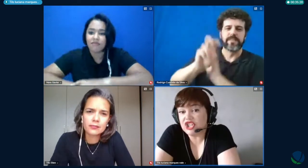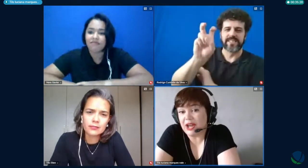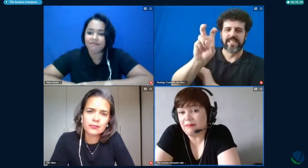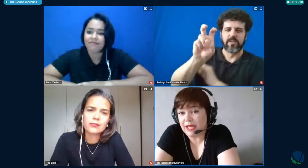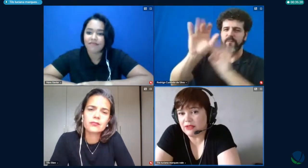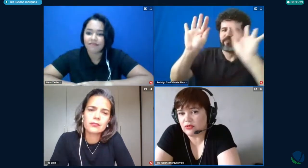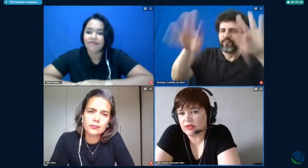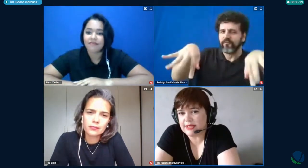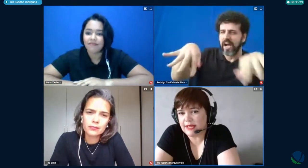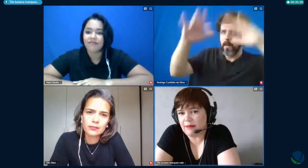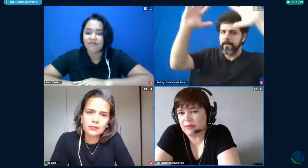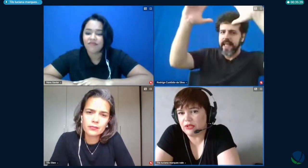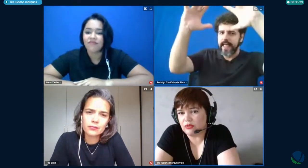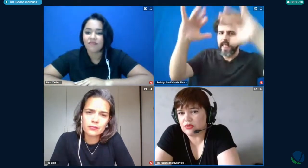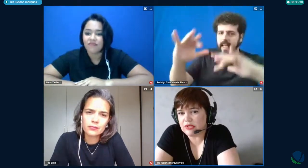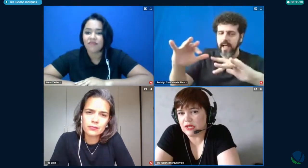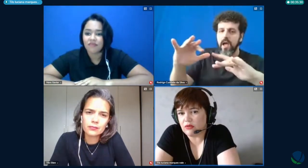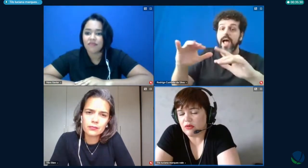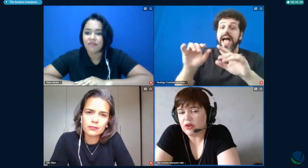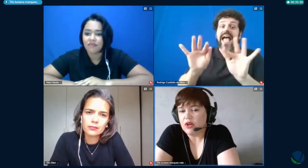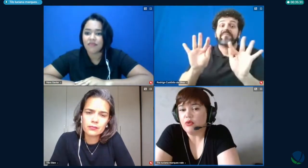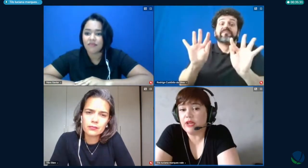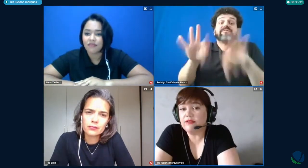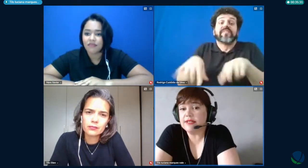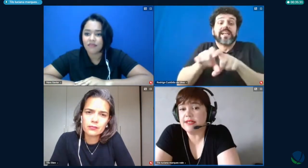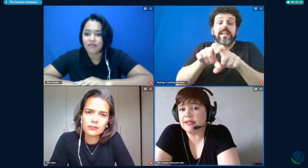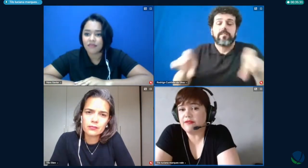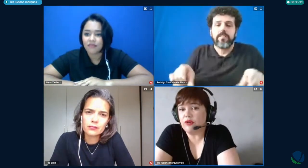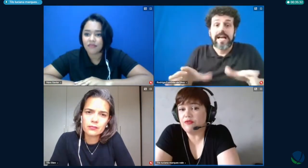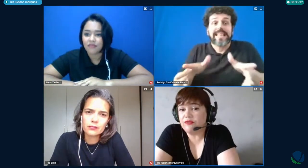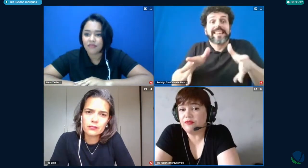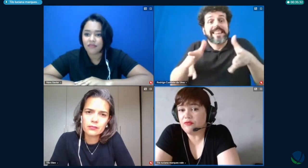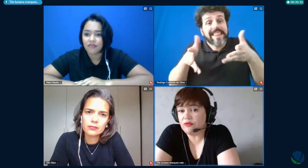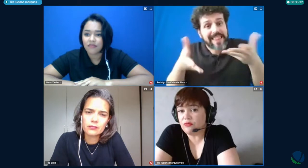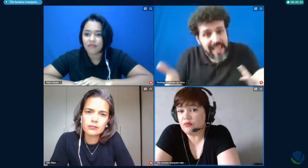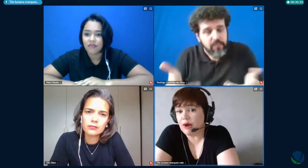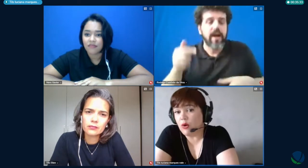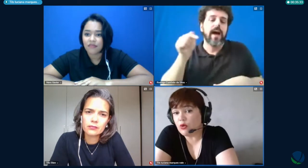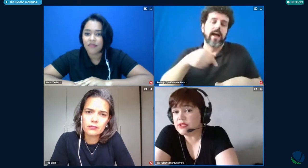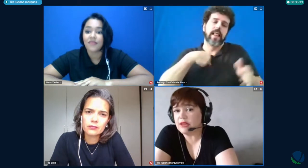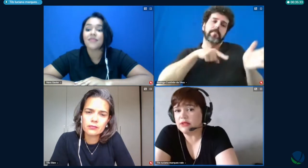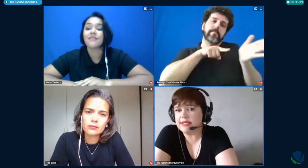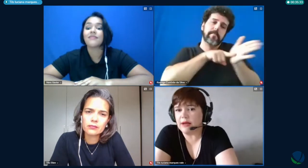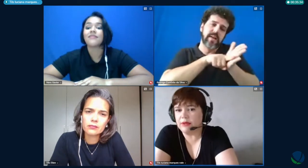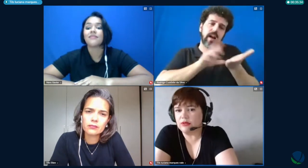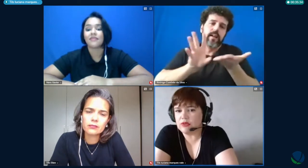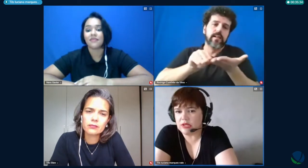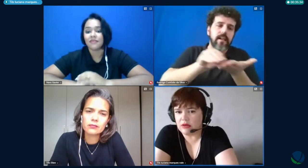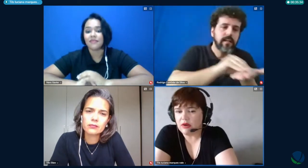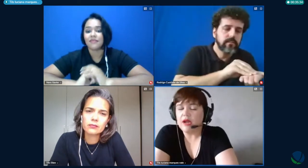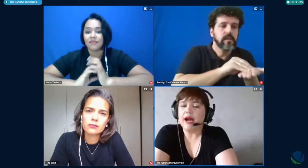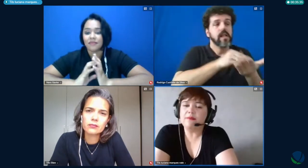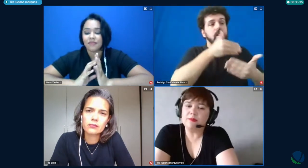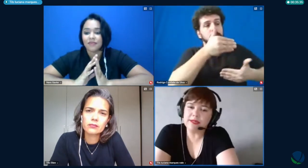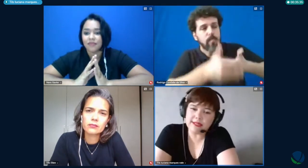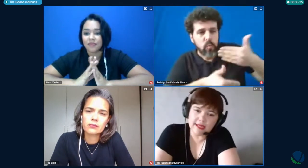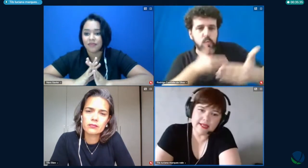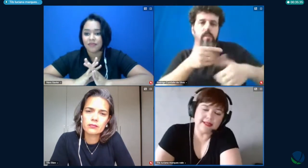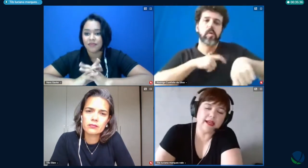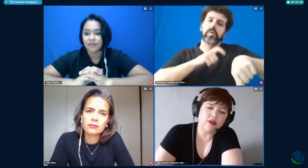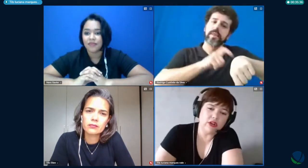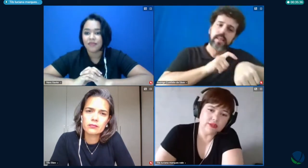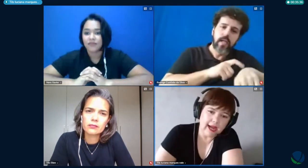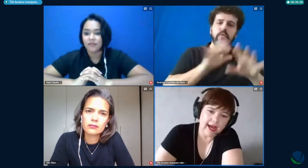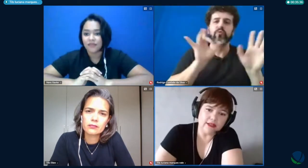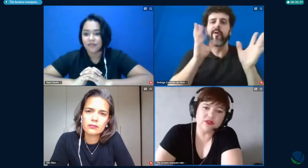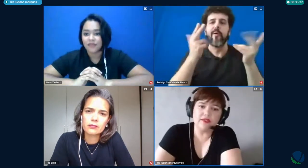um fechamento desse capítulo 5. O que você escreveu, uma conclusão desse capítulo 5. A minha